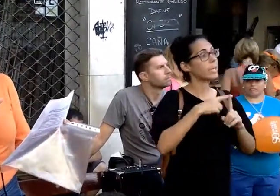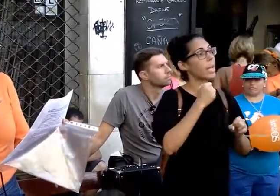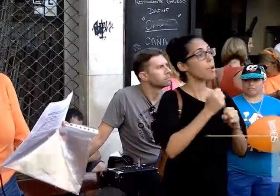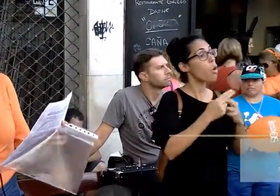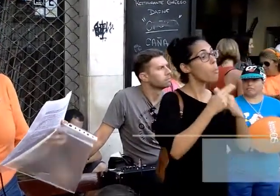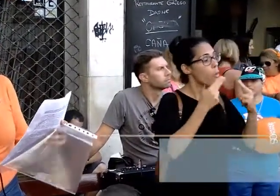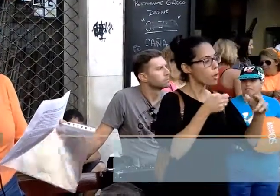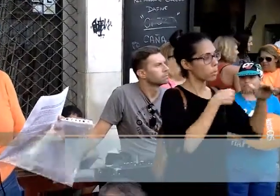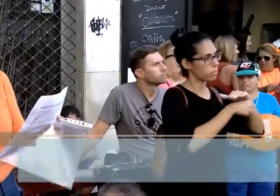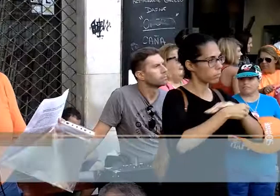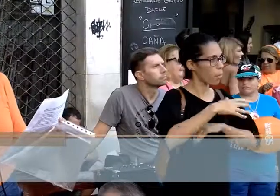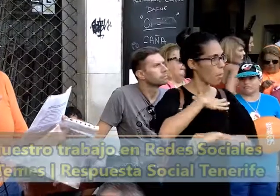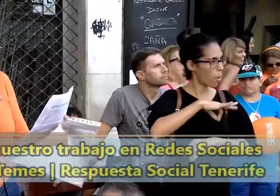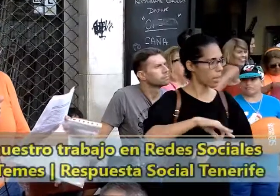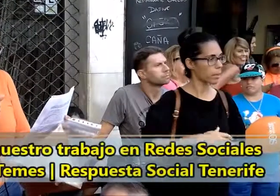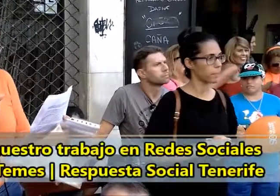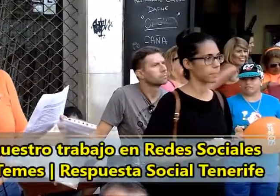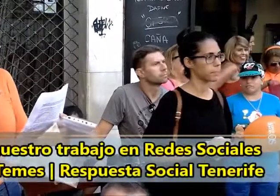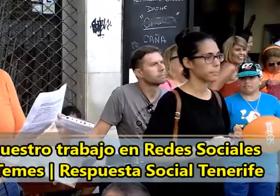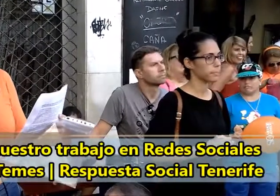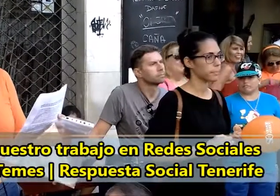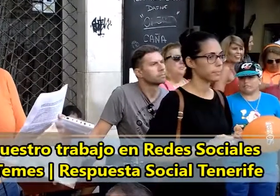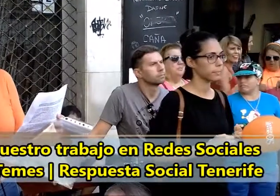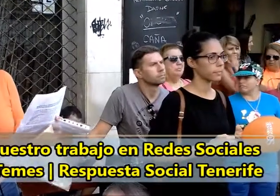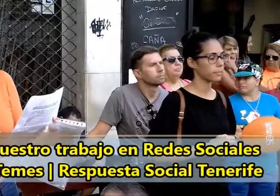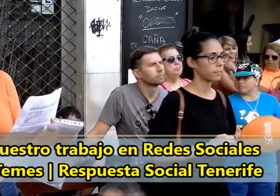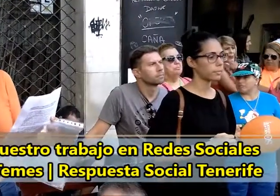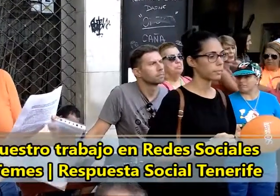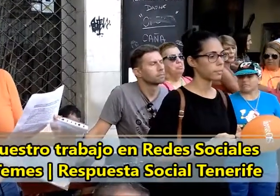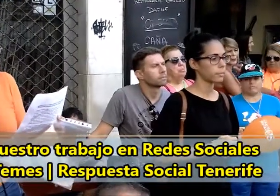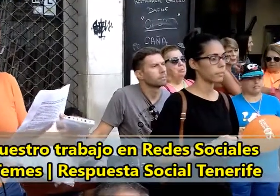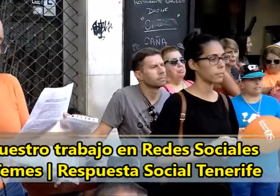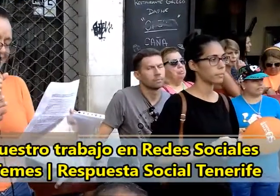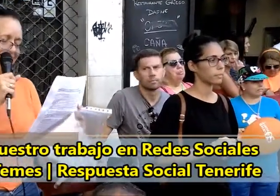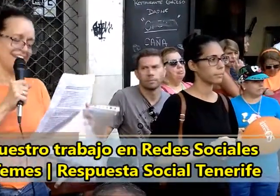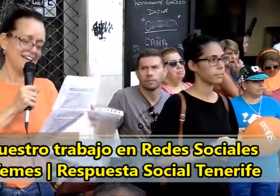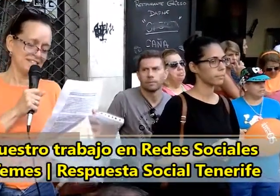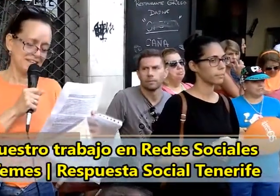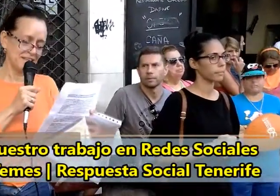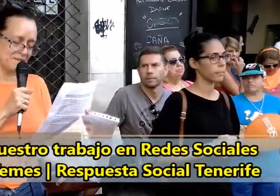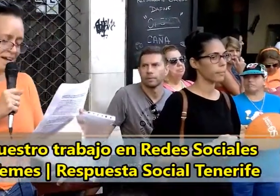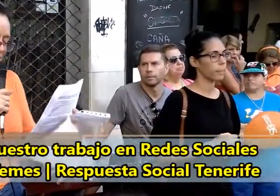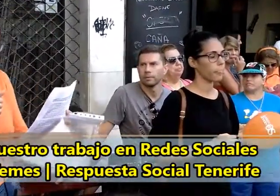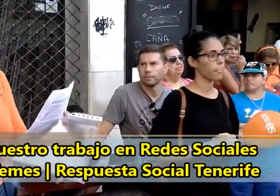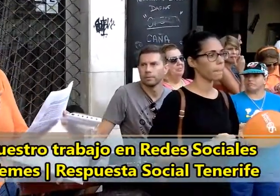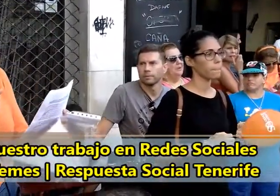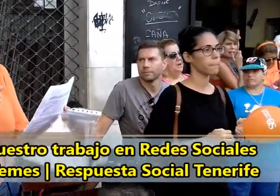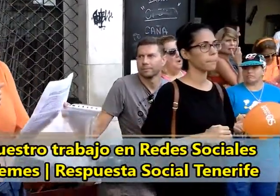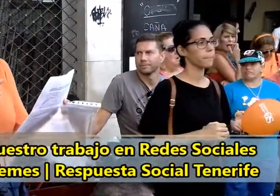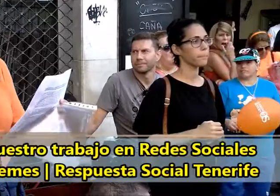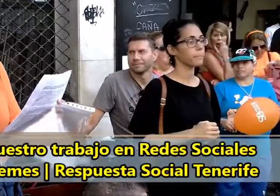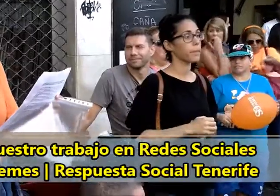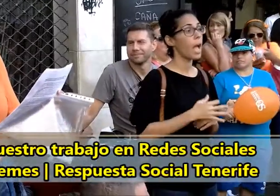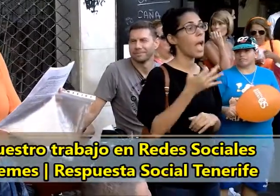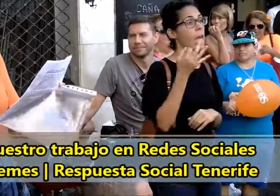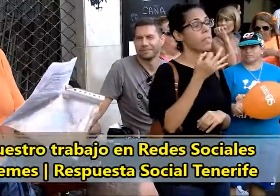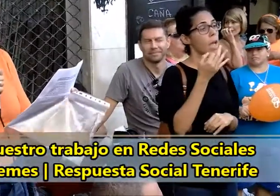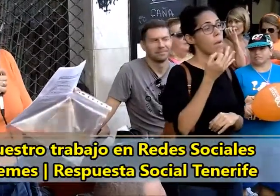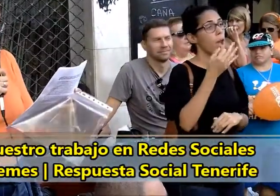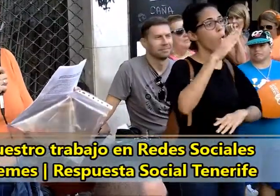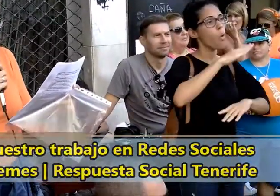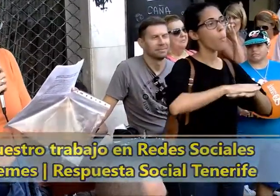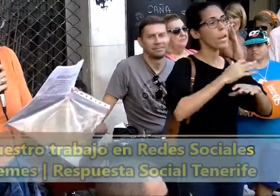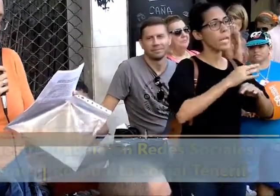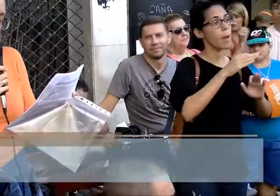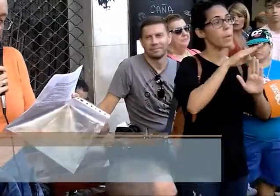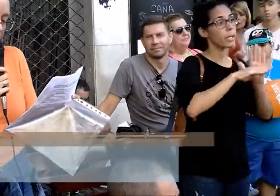empleo público. Se deben aunar el imperativo de cumplimiento de